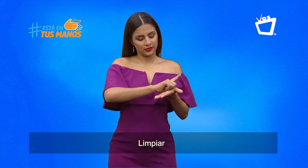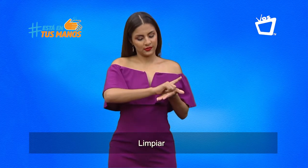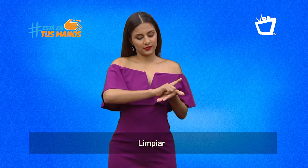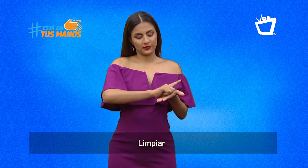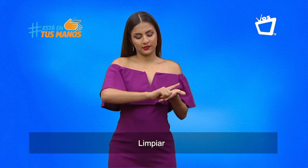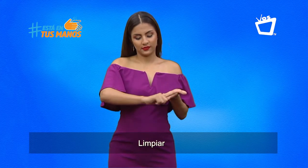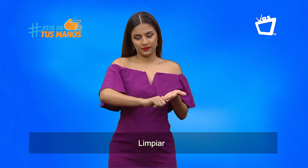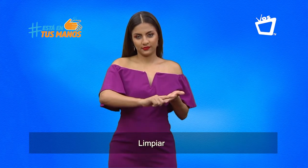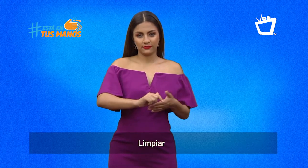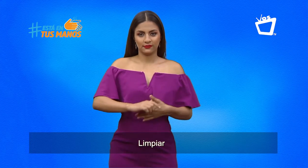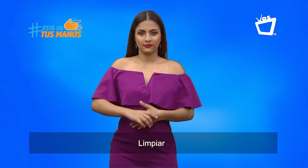limpiar